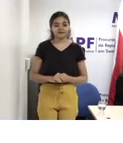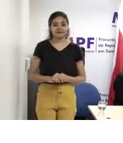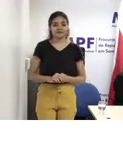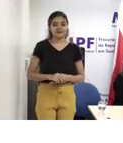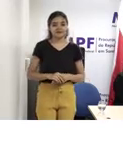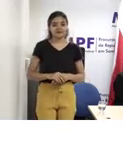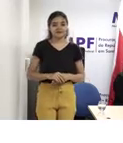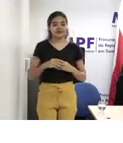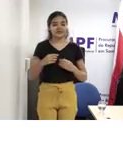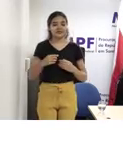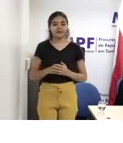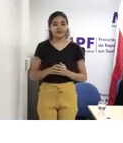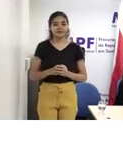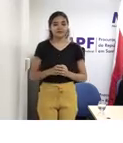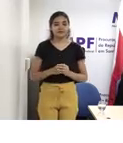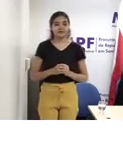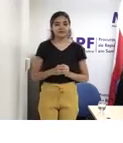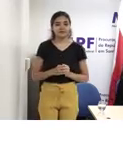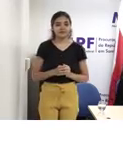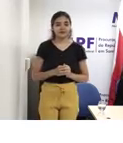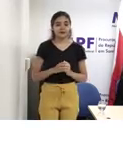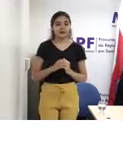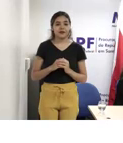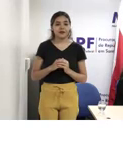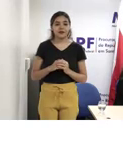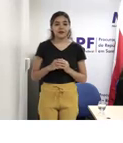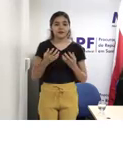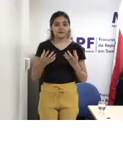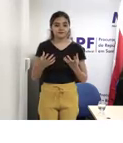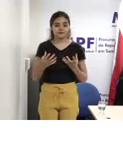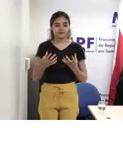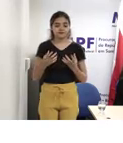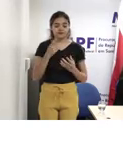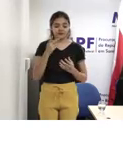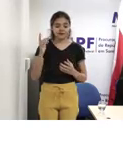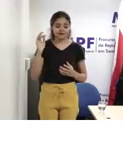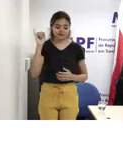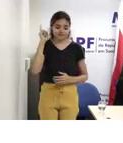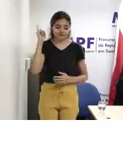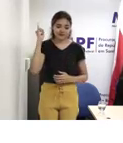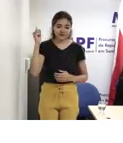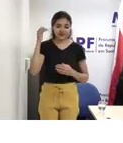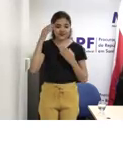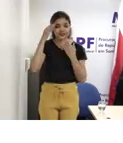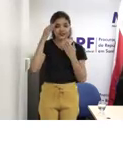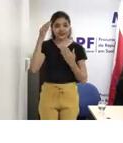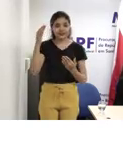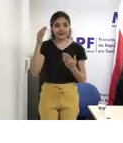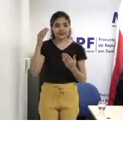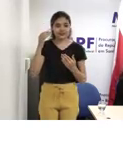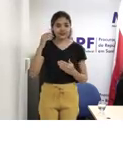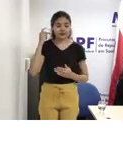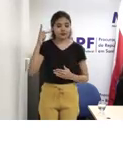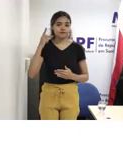eh pontuar eh a gratidão também ao procurador da república Vítor Vieira